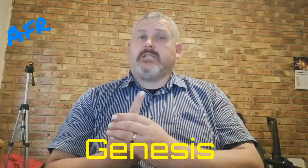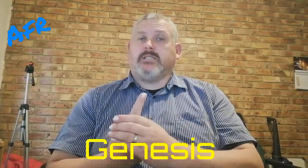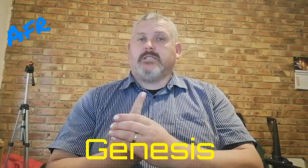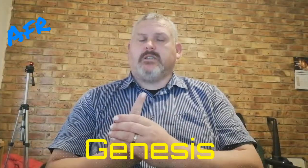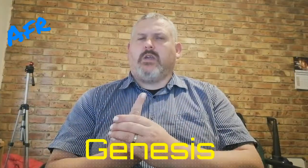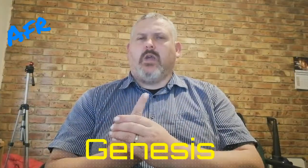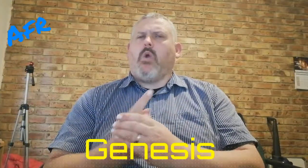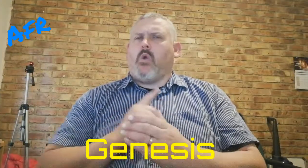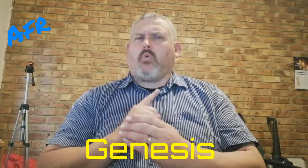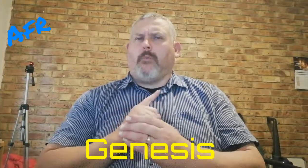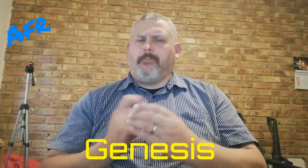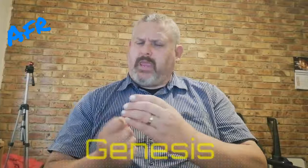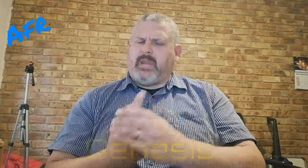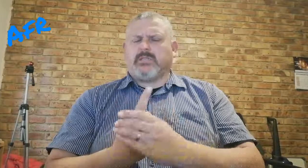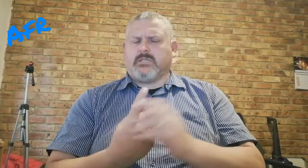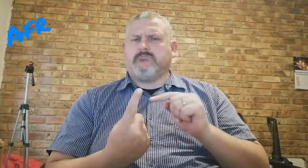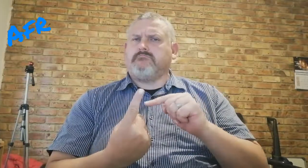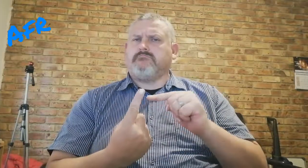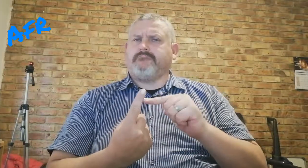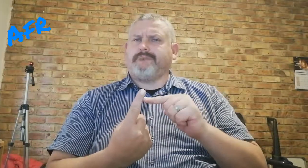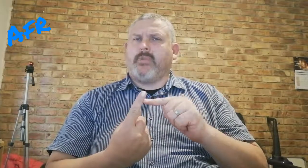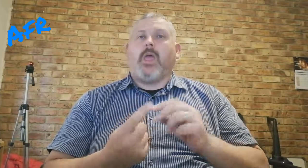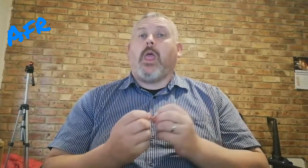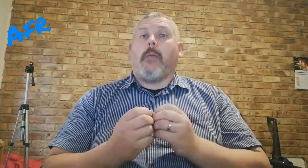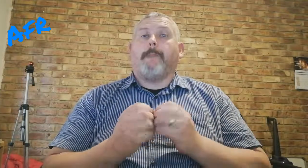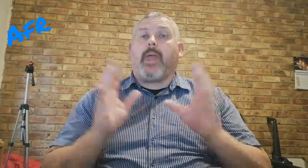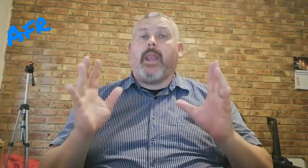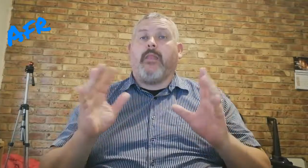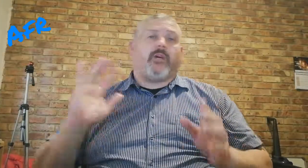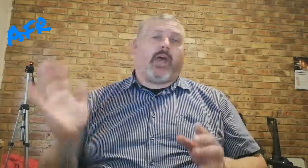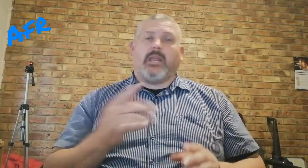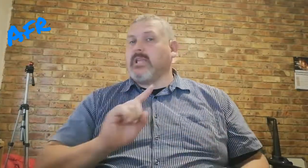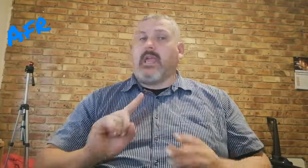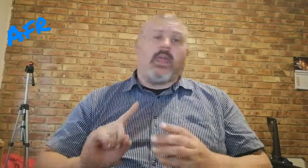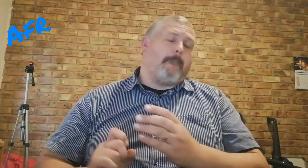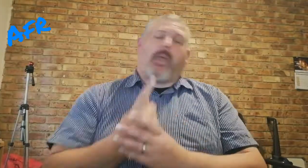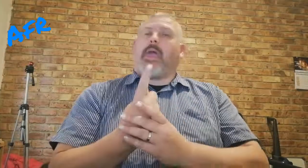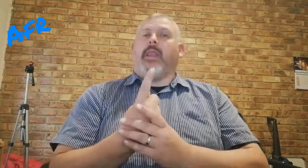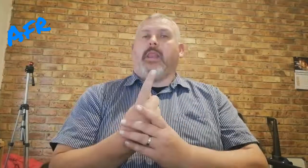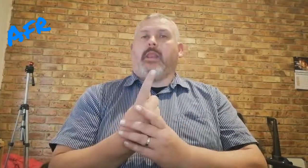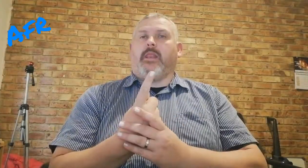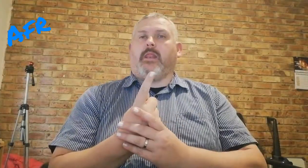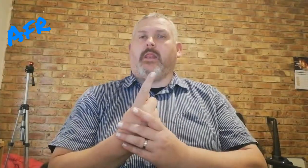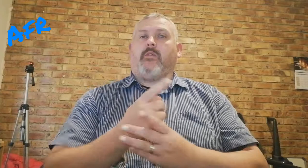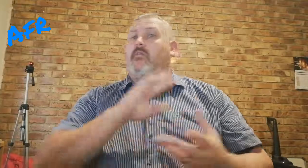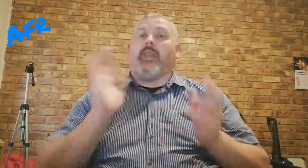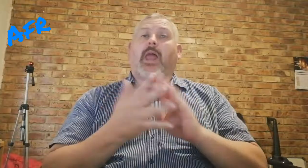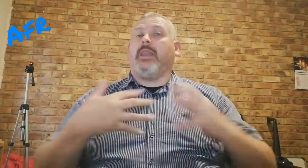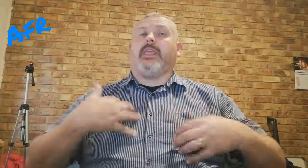Genesis. Kom, Genesis. Begin van alle. Begin van alle